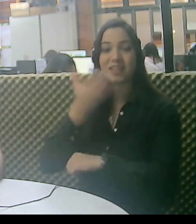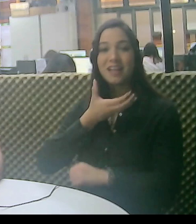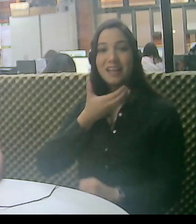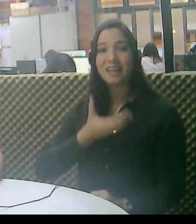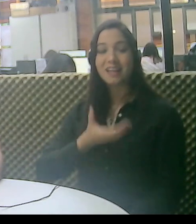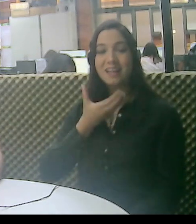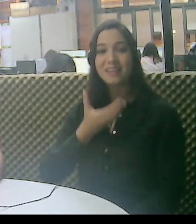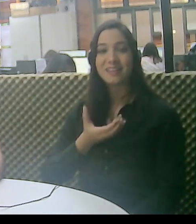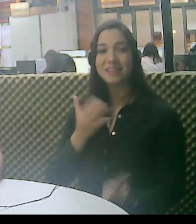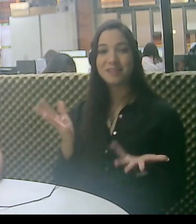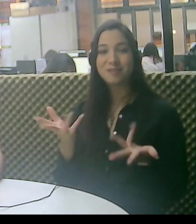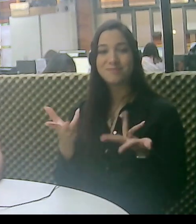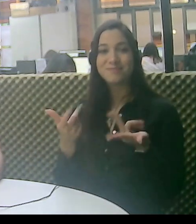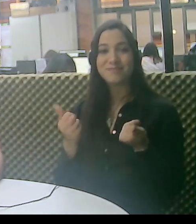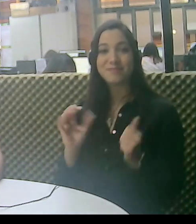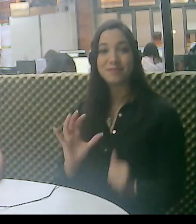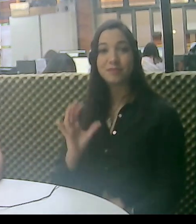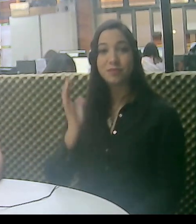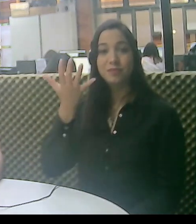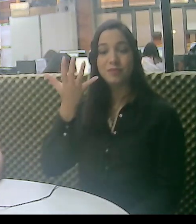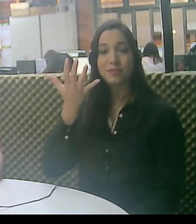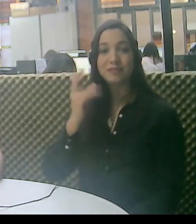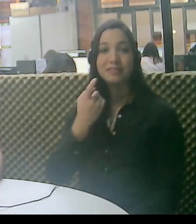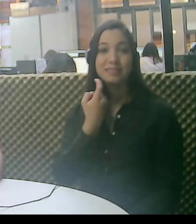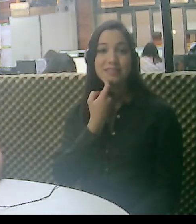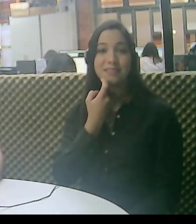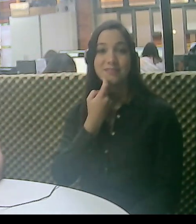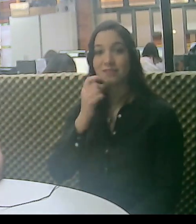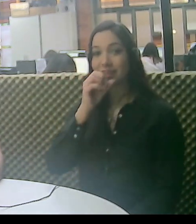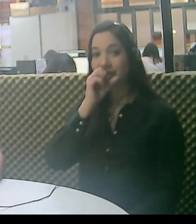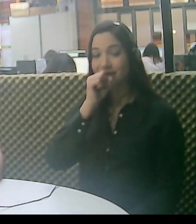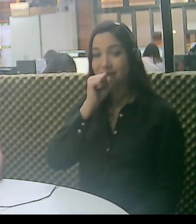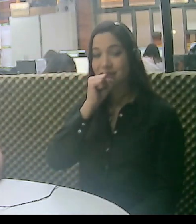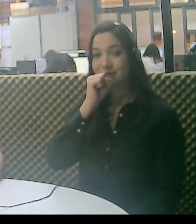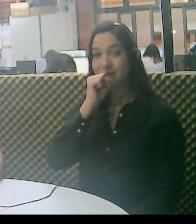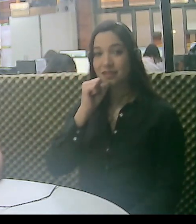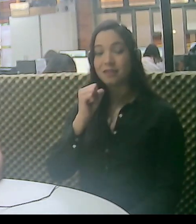de Natal de Uberlândia acontecerá na próxima sexta e sábado,